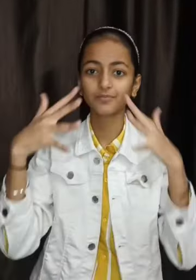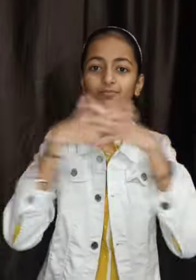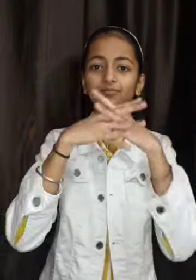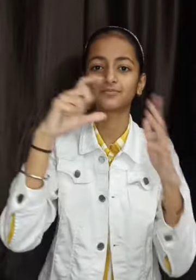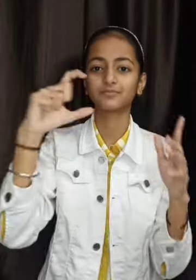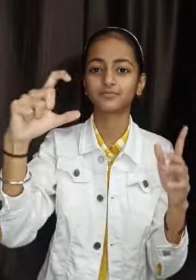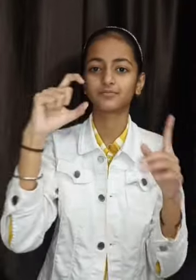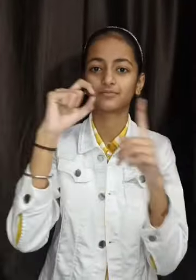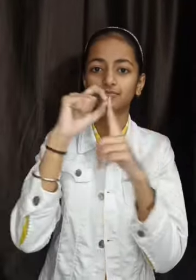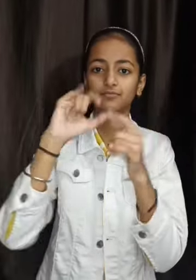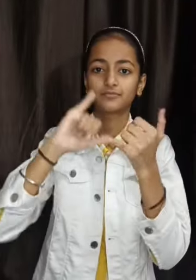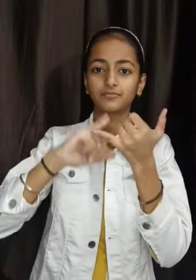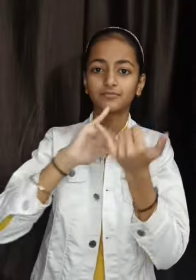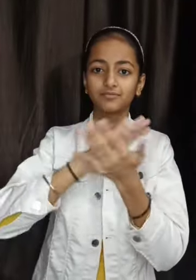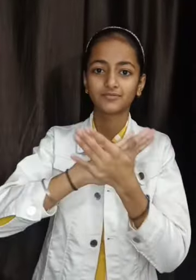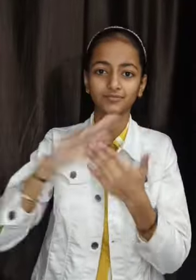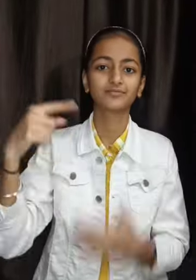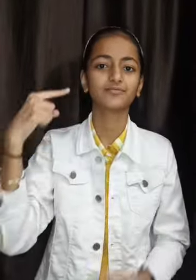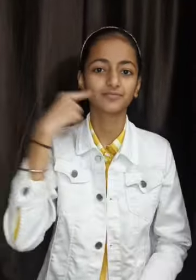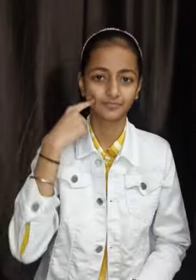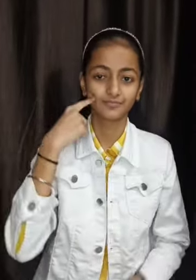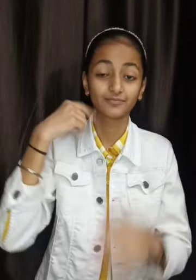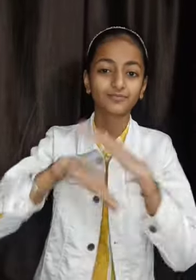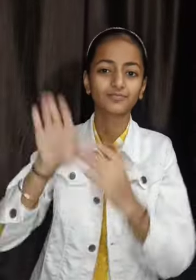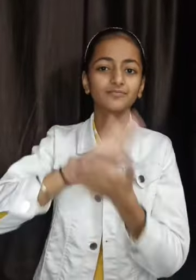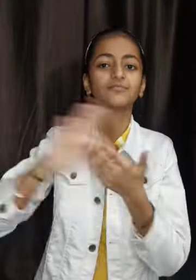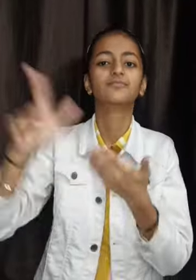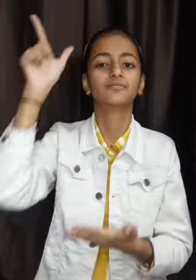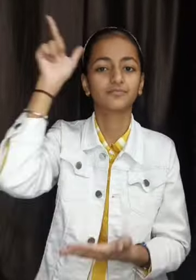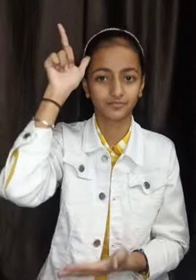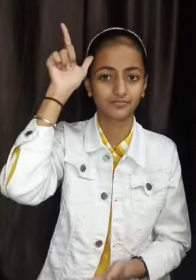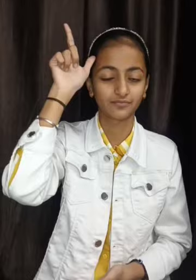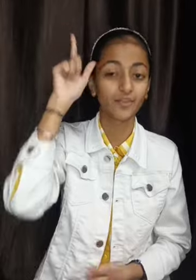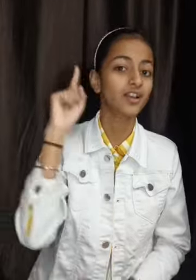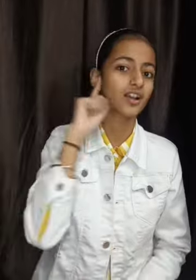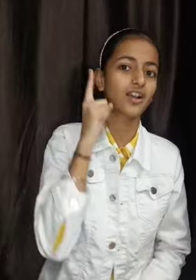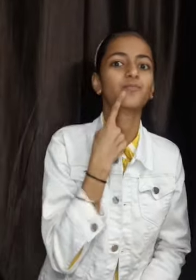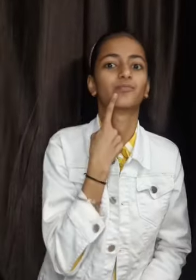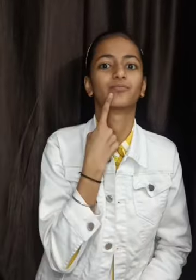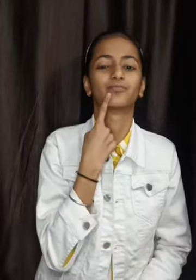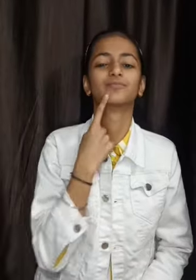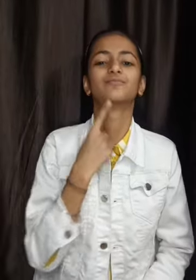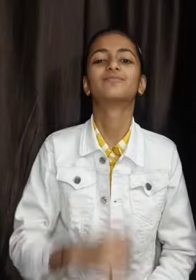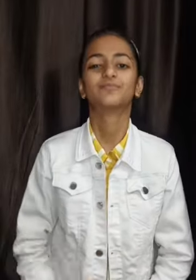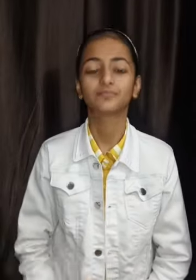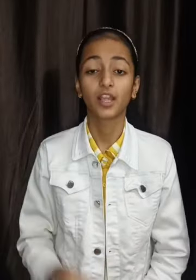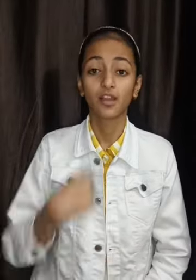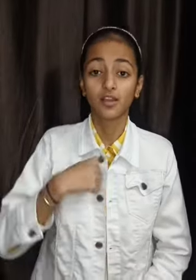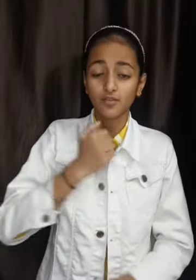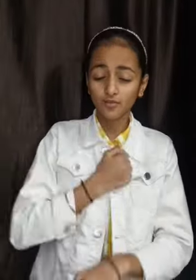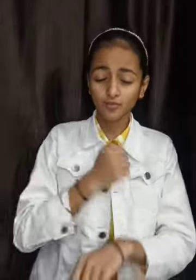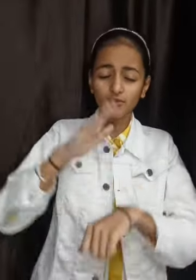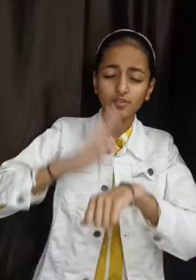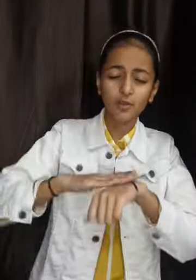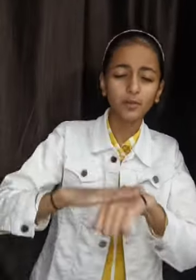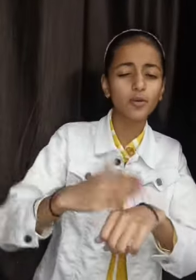मैं श्रवण एवं वाणी निशक जन कल्याण केंद्र हिसार में पढ़ाई करती हूँ, जो कि बधिर बच्चों का विद्यालय है।